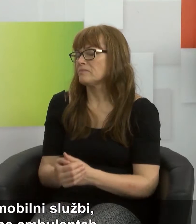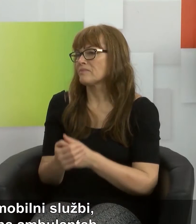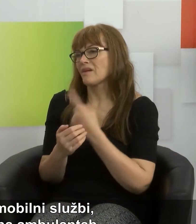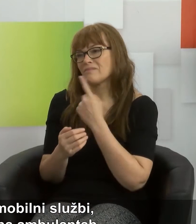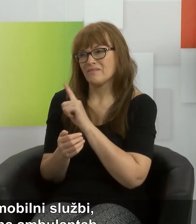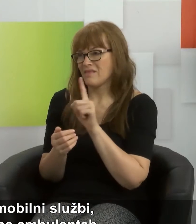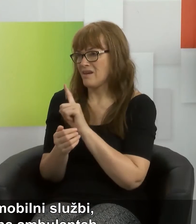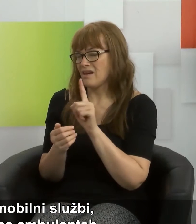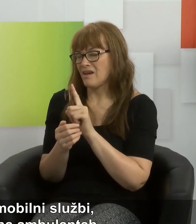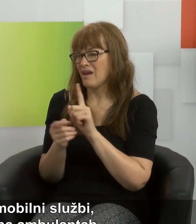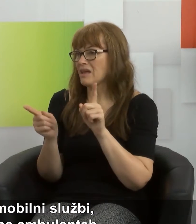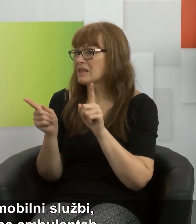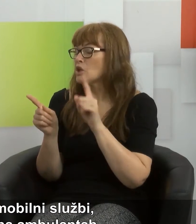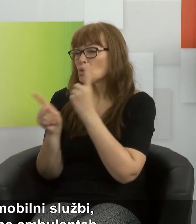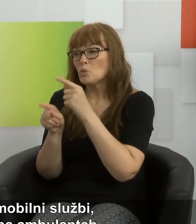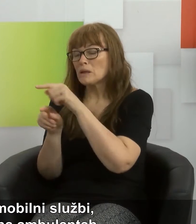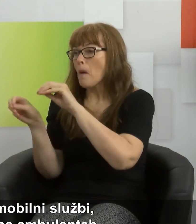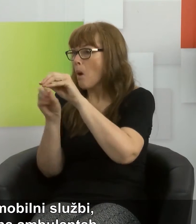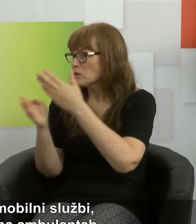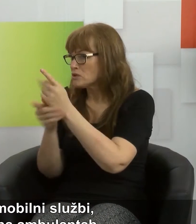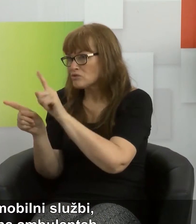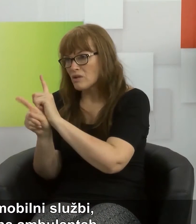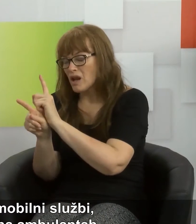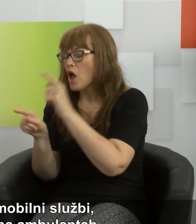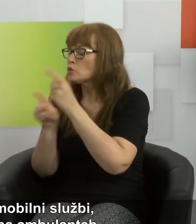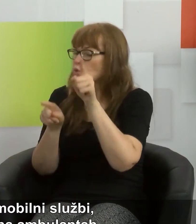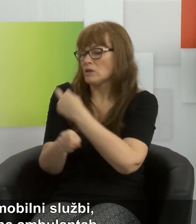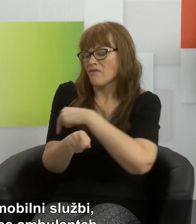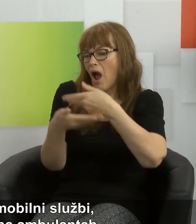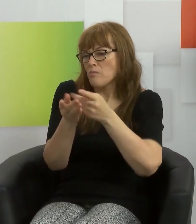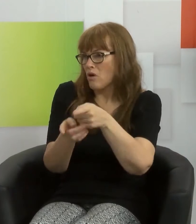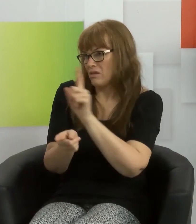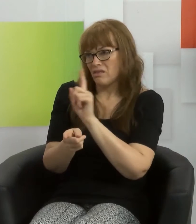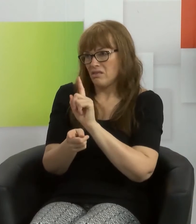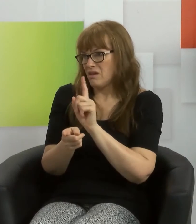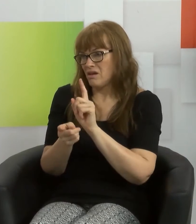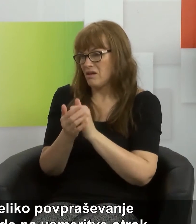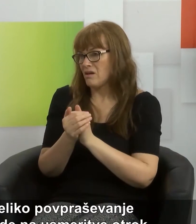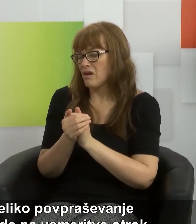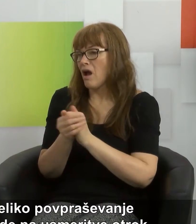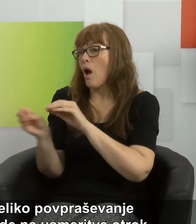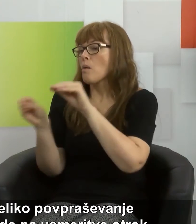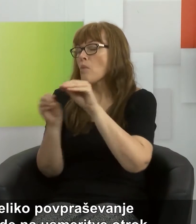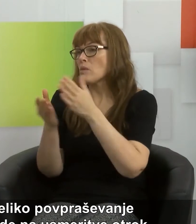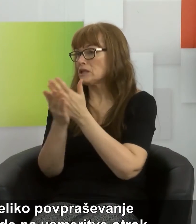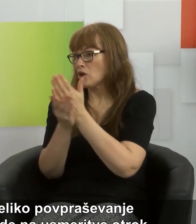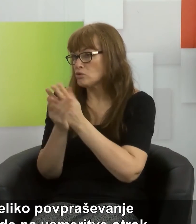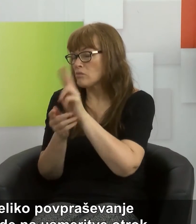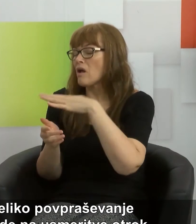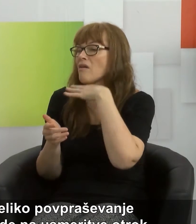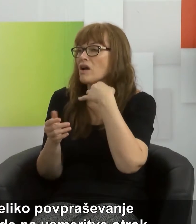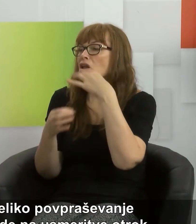Ne. Tako ne na mobilni službi, kot prav tako ne v ambulantah. Mobilna služba ima